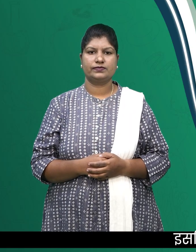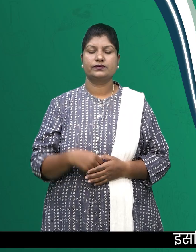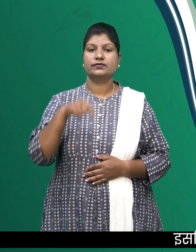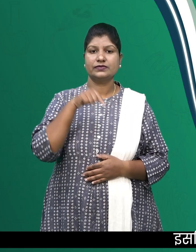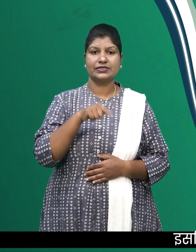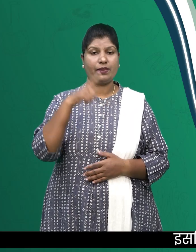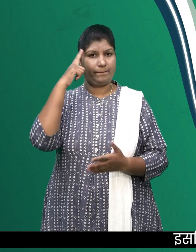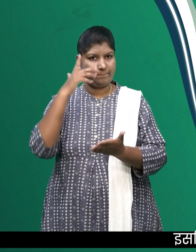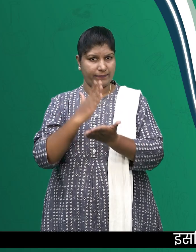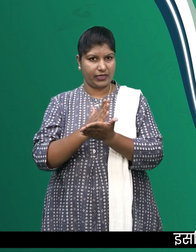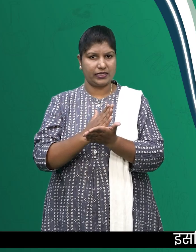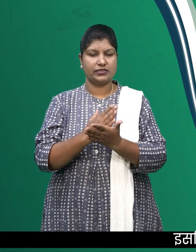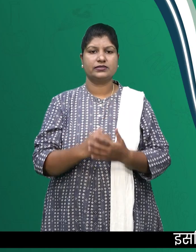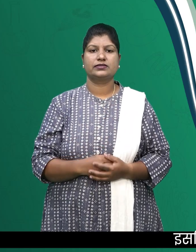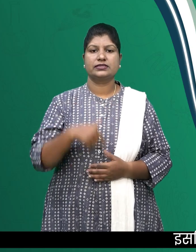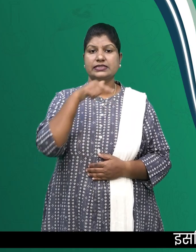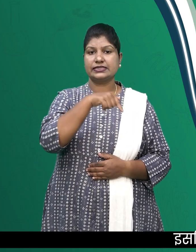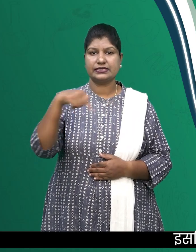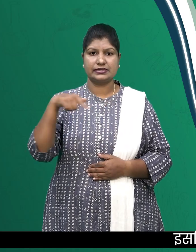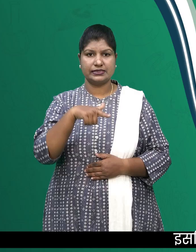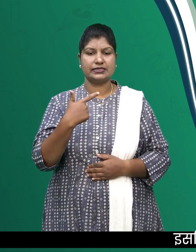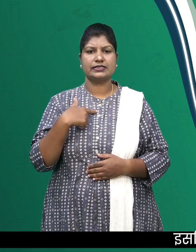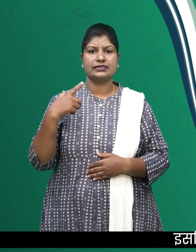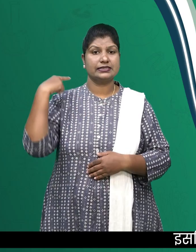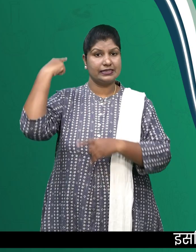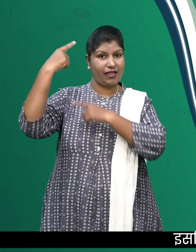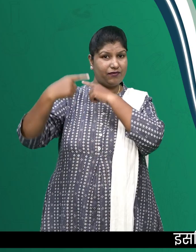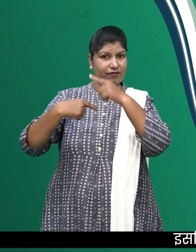इसलिए यह माना जाता है कि